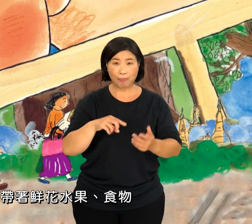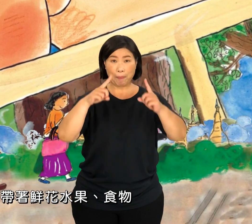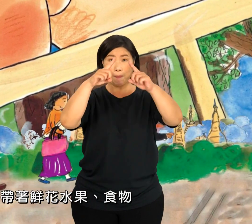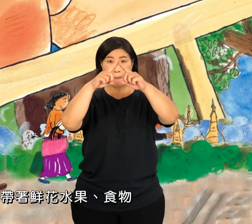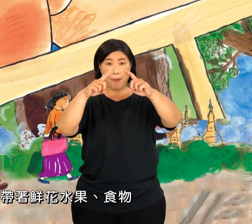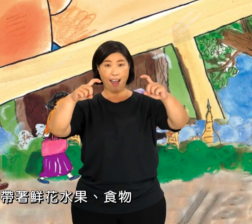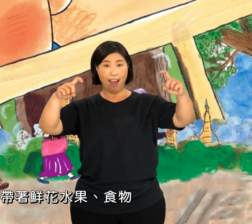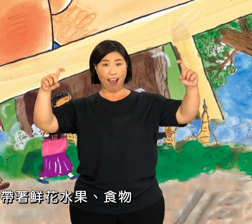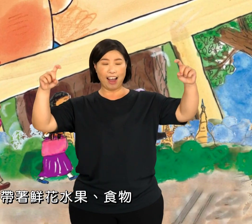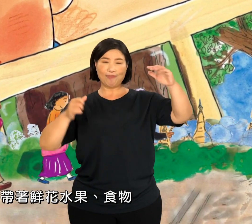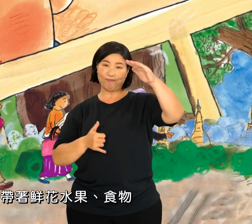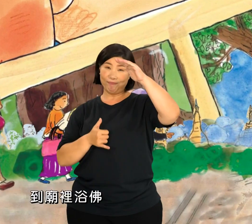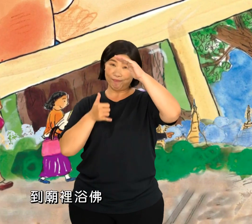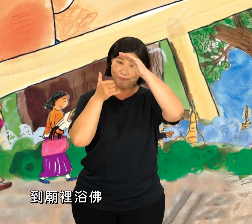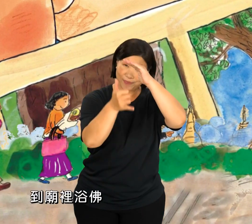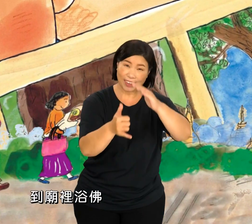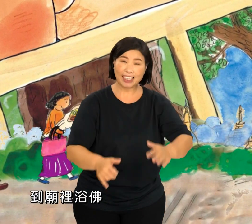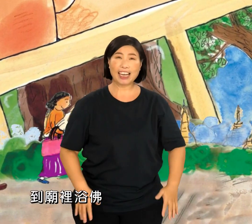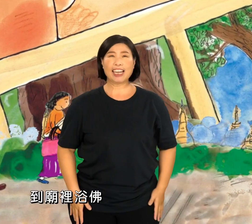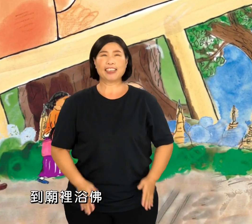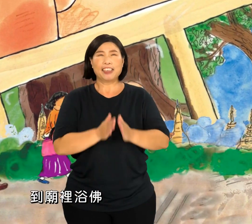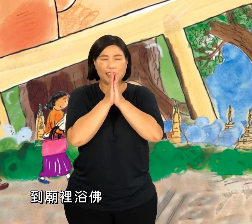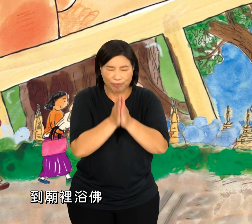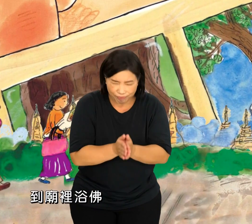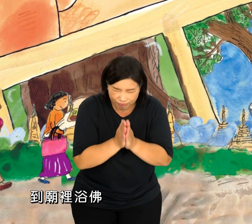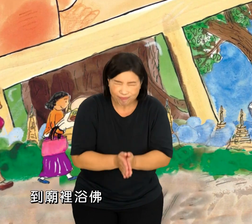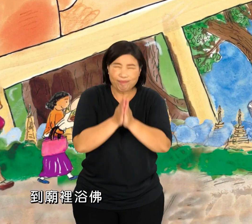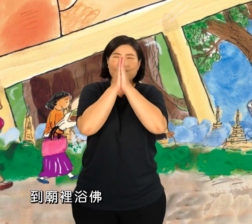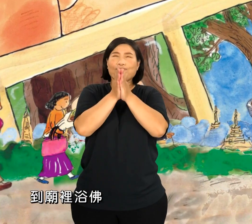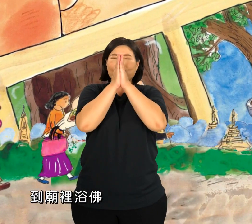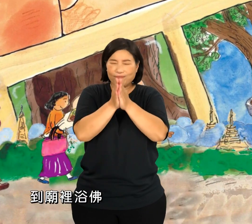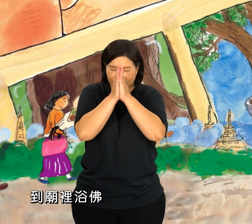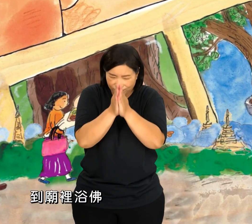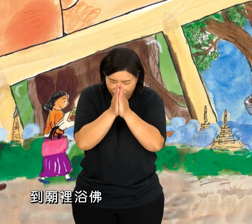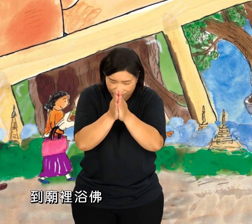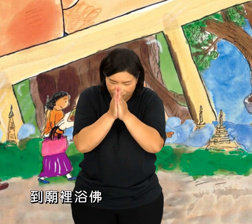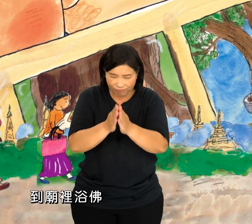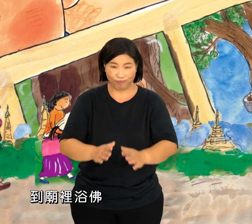物，到庙里浴佛，